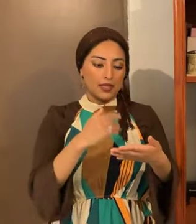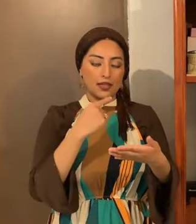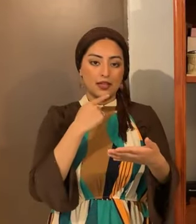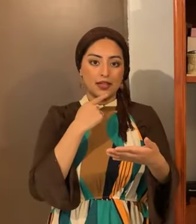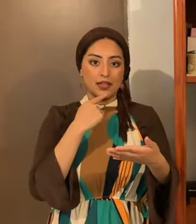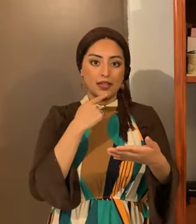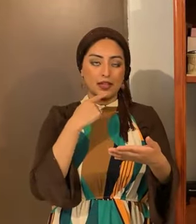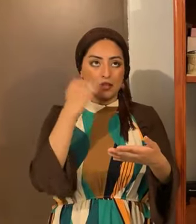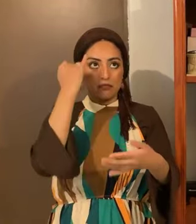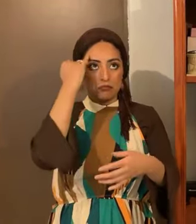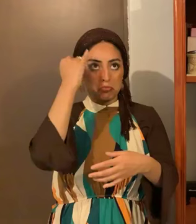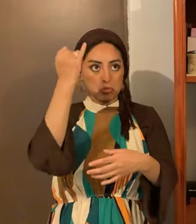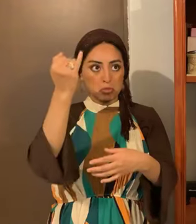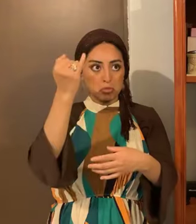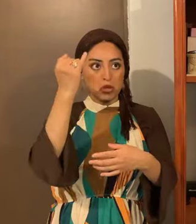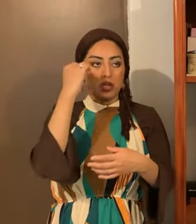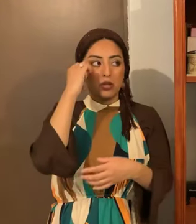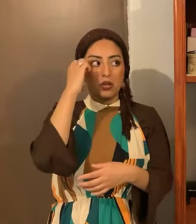nos dan idea de